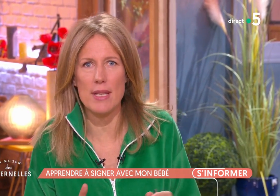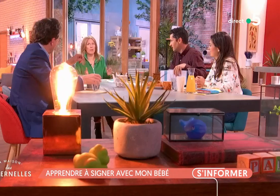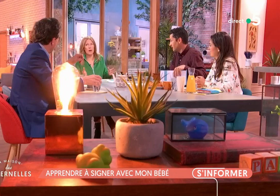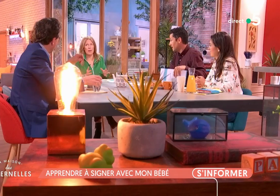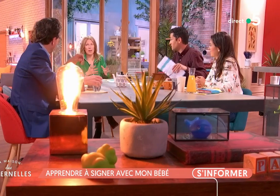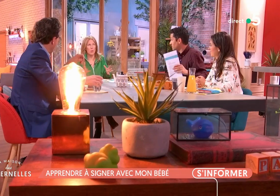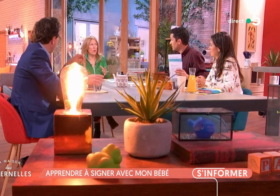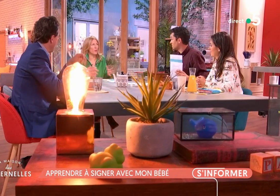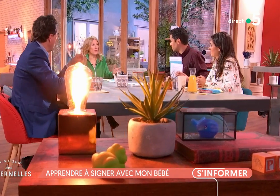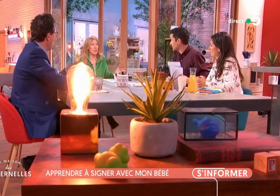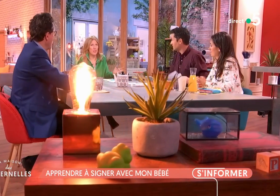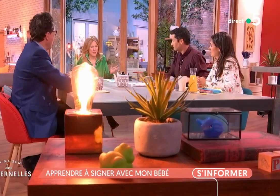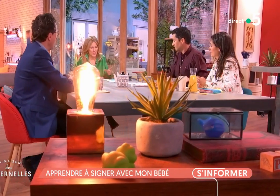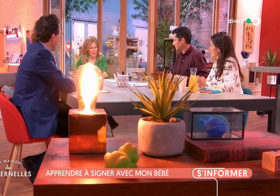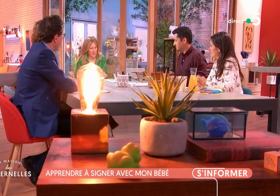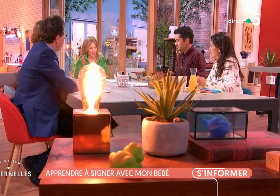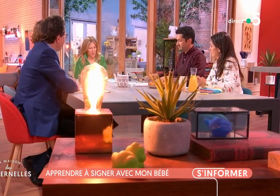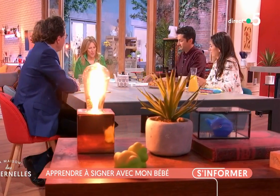savoir... J'ai mal,'ai faim. J'ai mal, j'ai faim.'est quand même formidable.